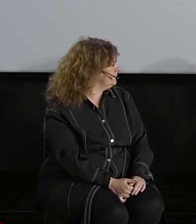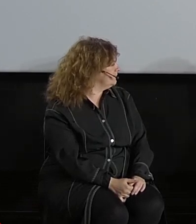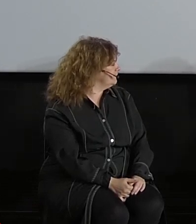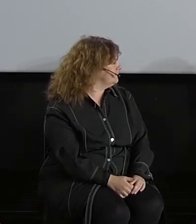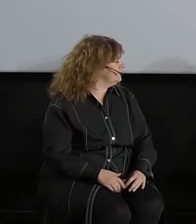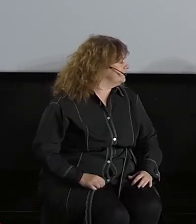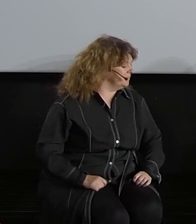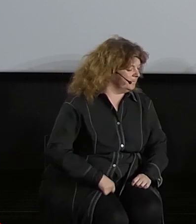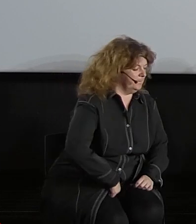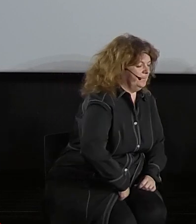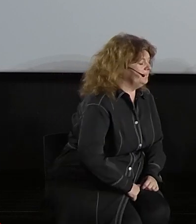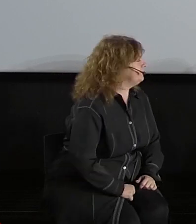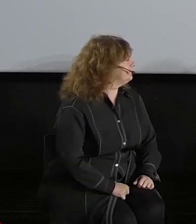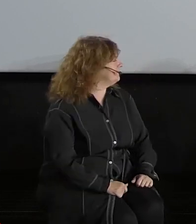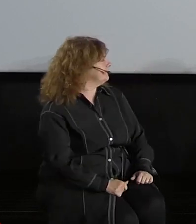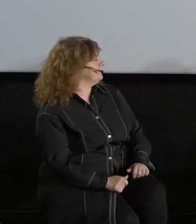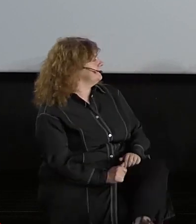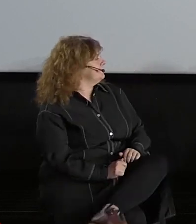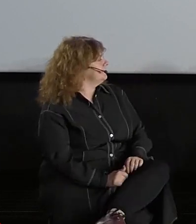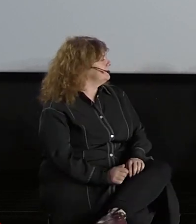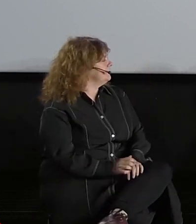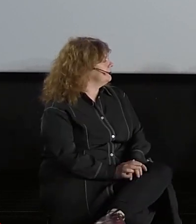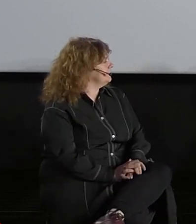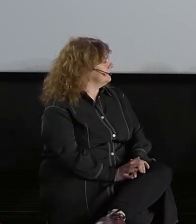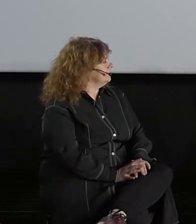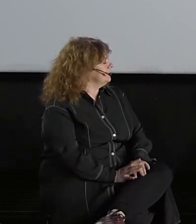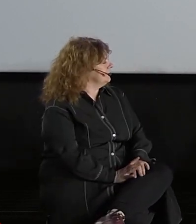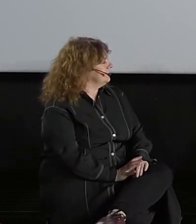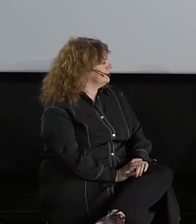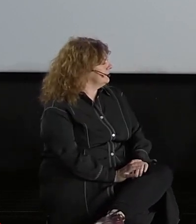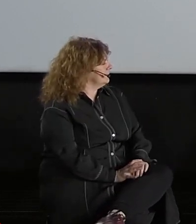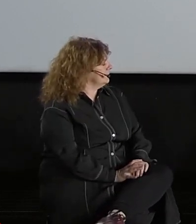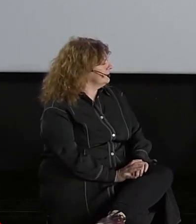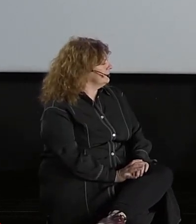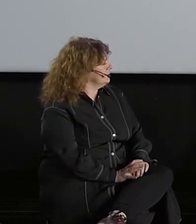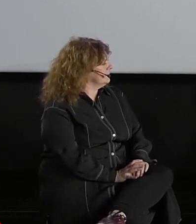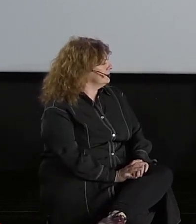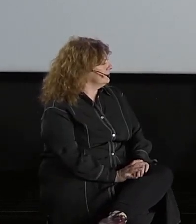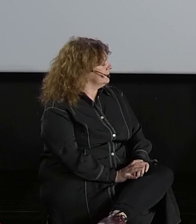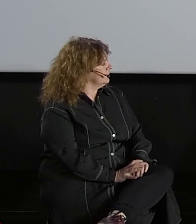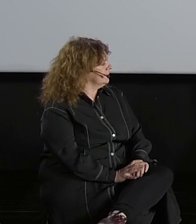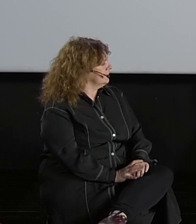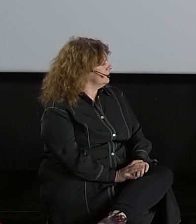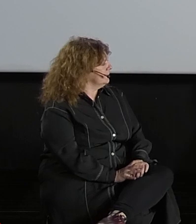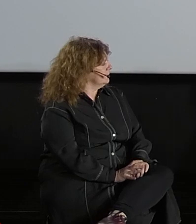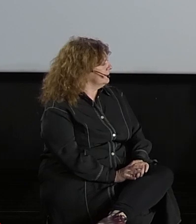sentar como que hay un punto de avance de evolución y que las personas igual gracias a internet a a televisión